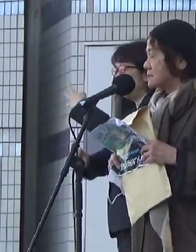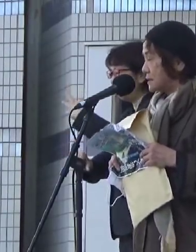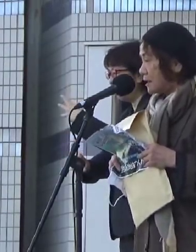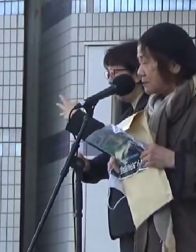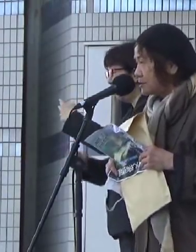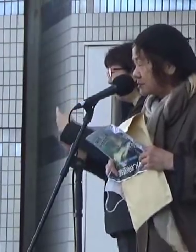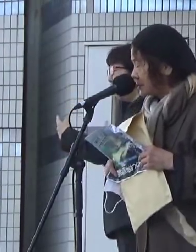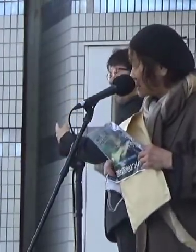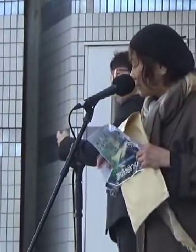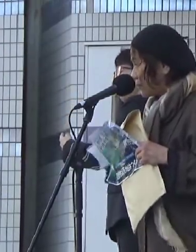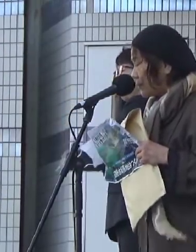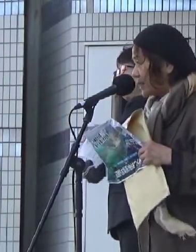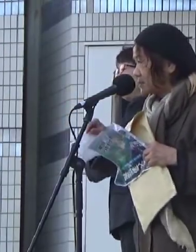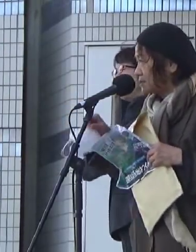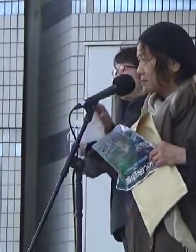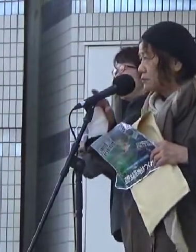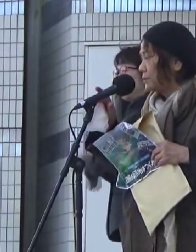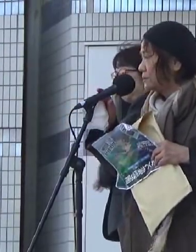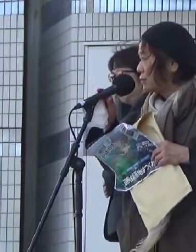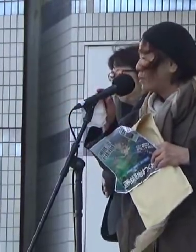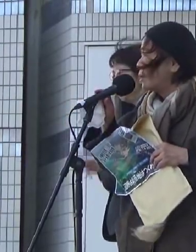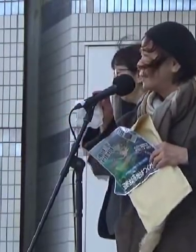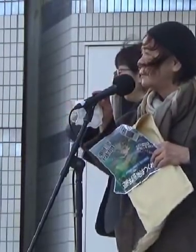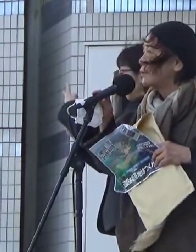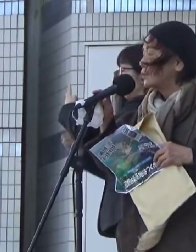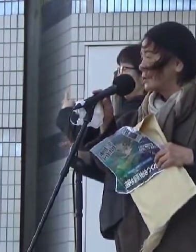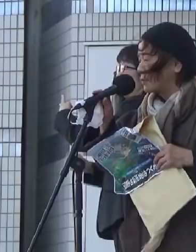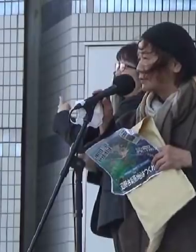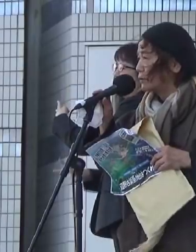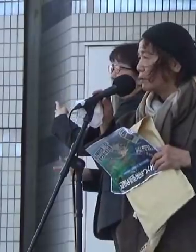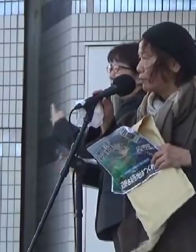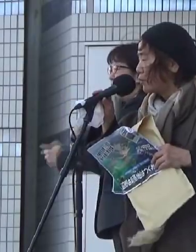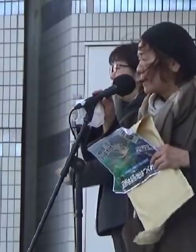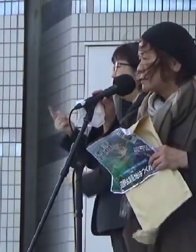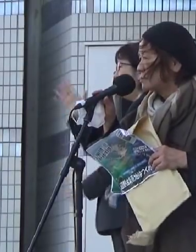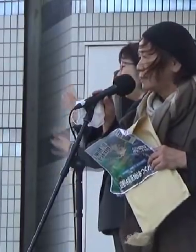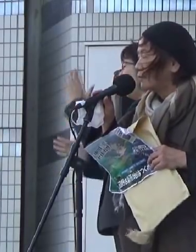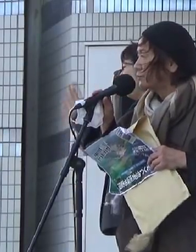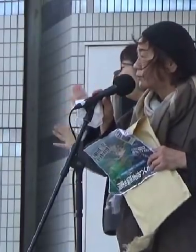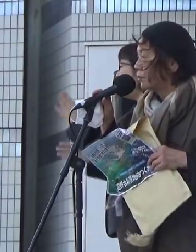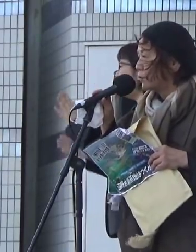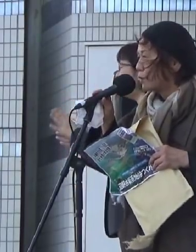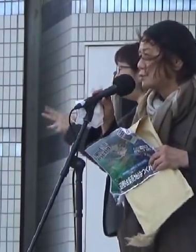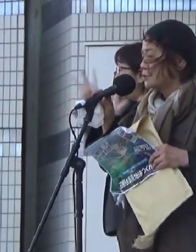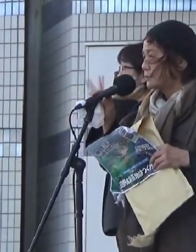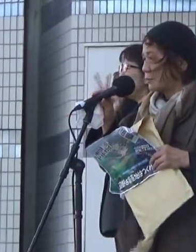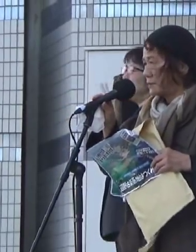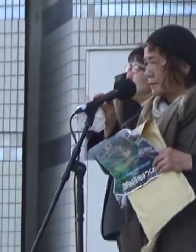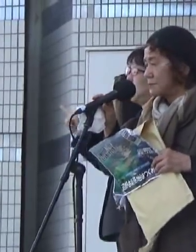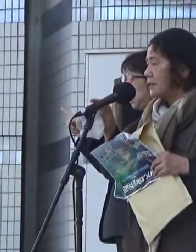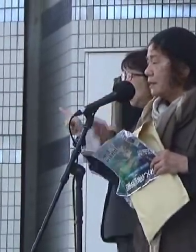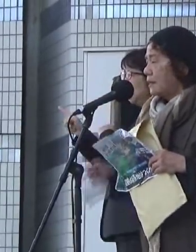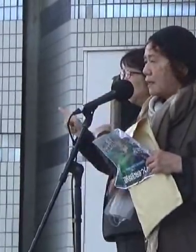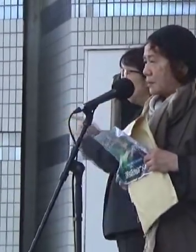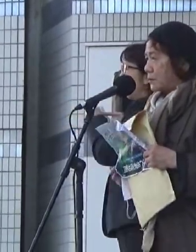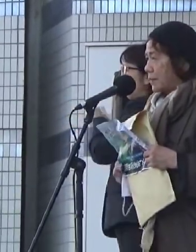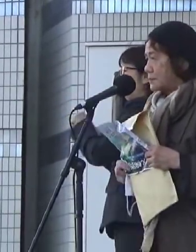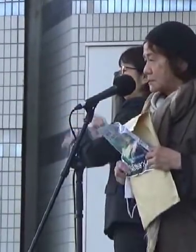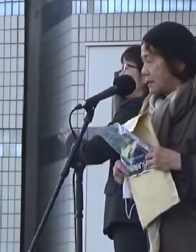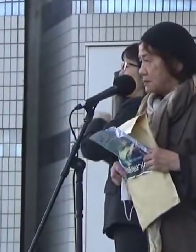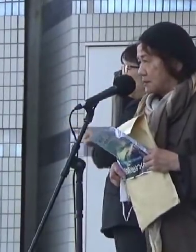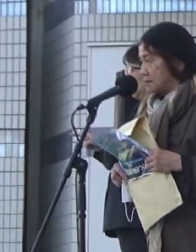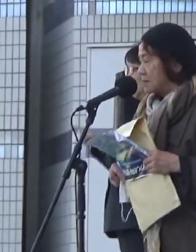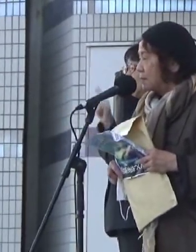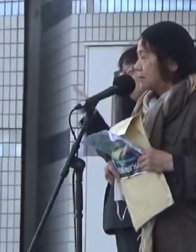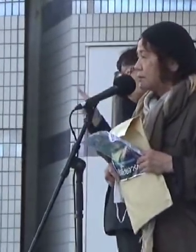ろいろあるんです。22日は大林組のへの抗議行動、大林組は今度のこの工事を請け負っている